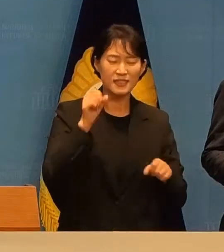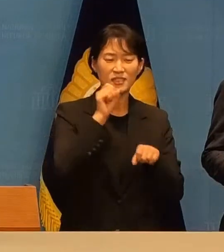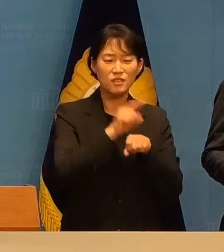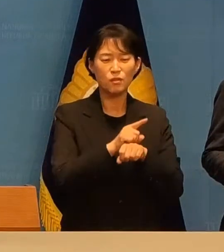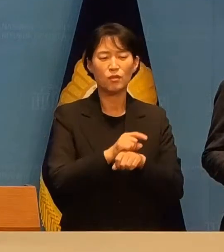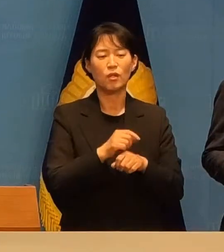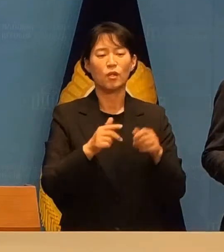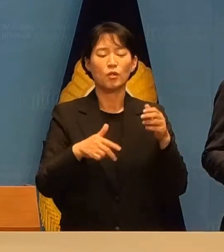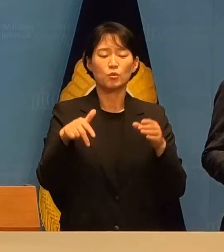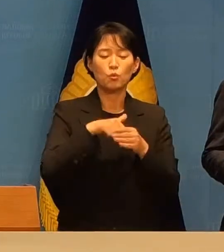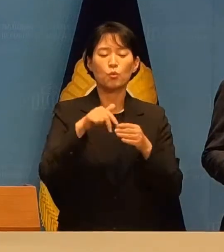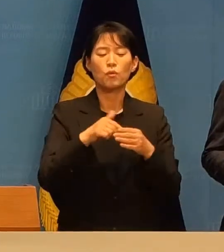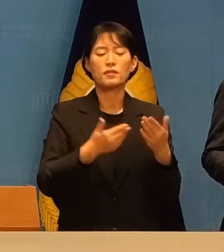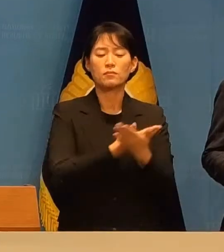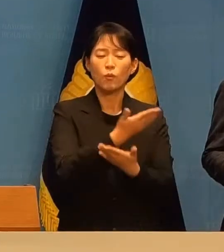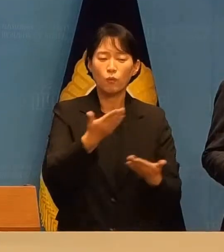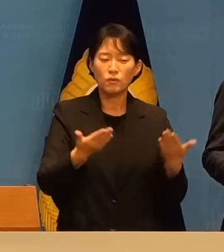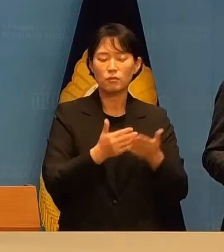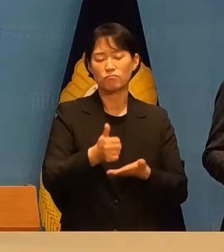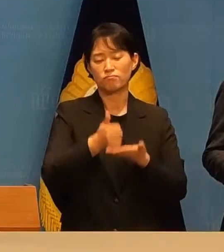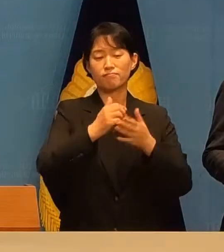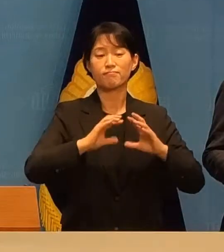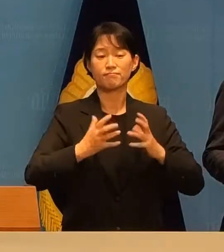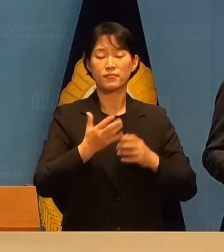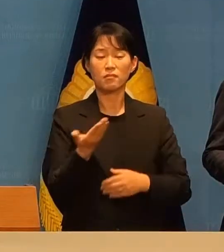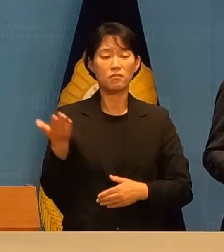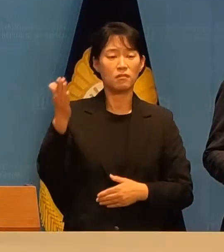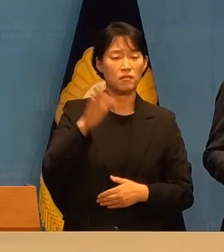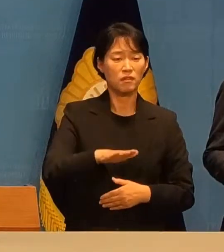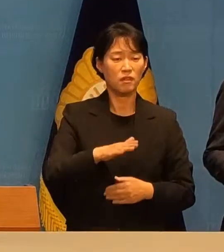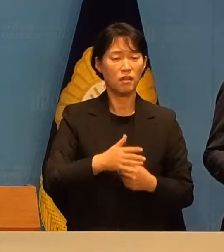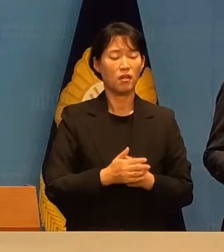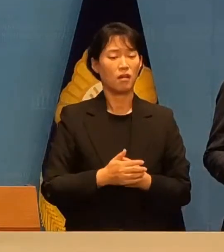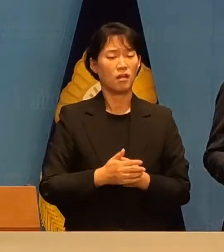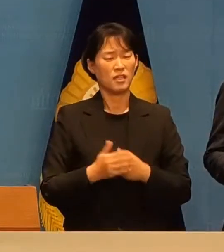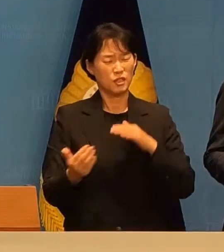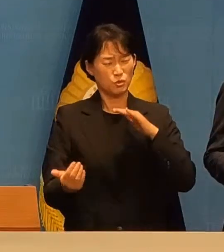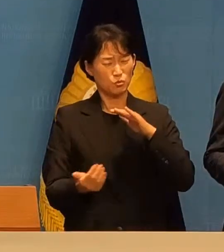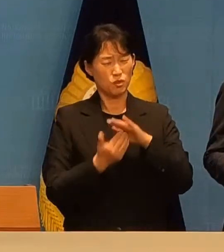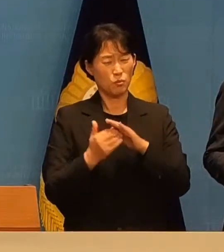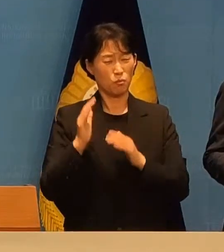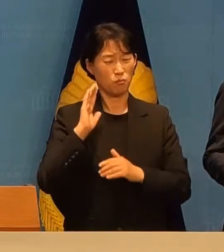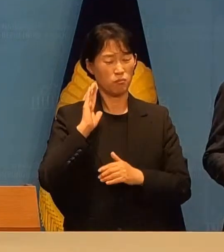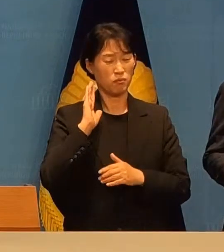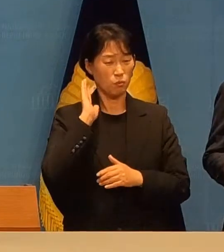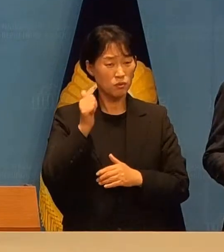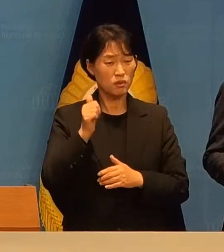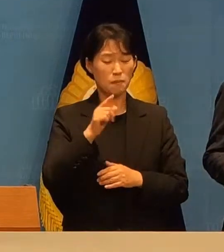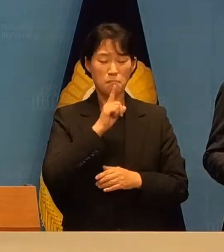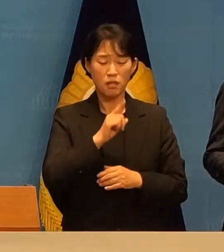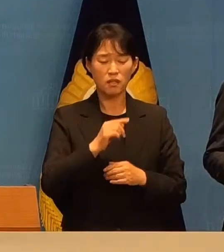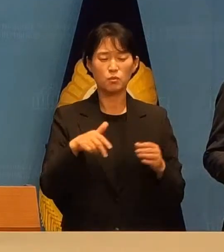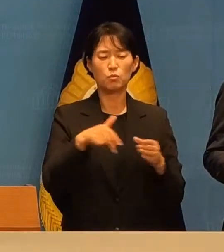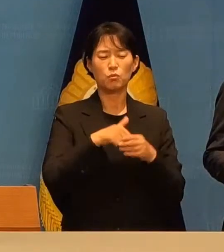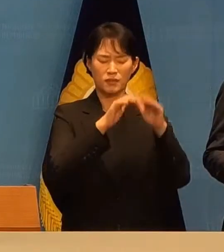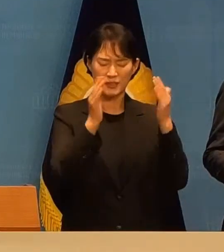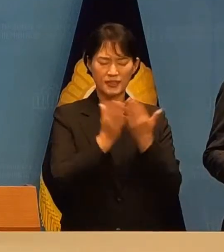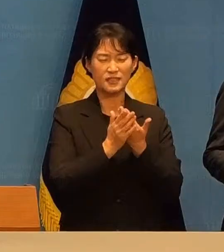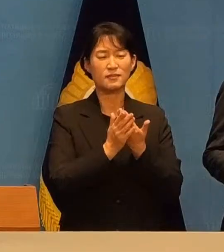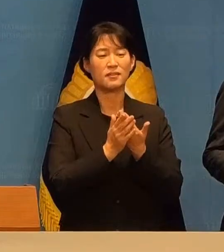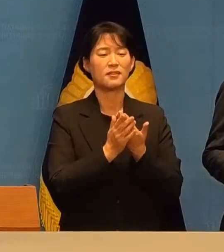간 공존을 존중하는 나라다. 그러나 최고 권력자의 발언은 종교단체